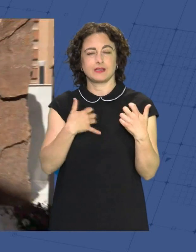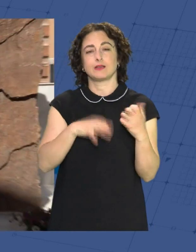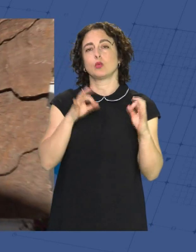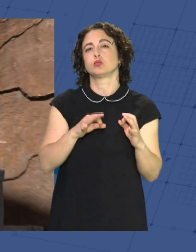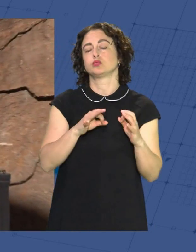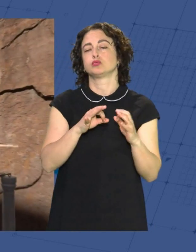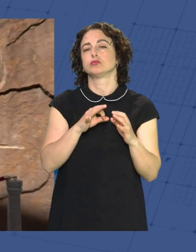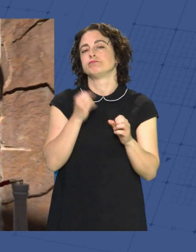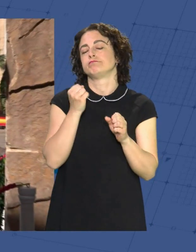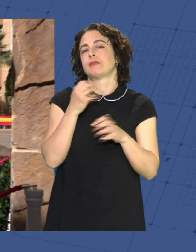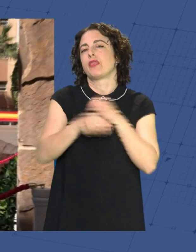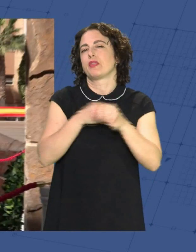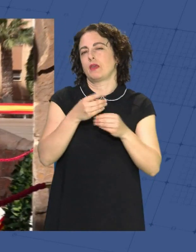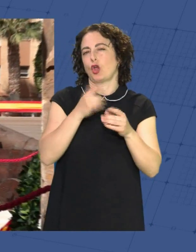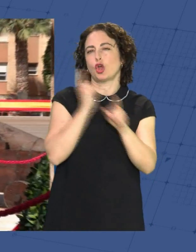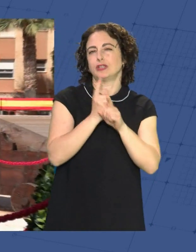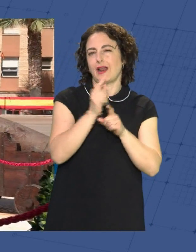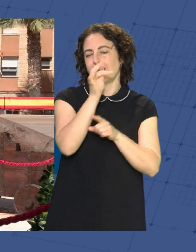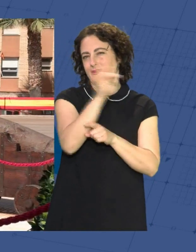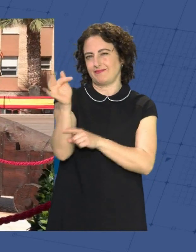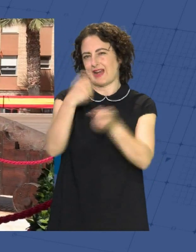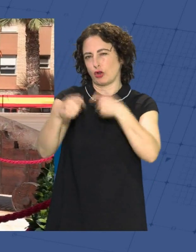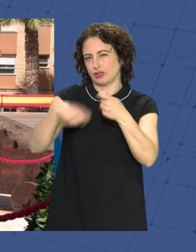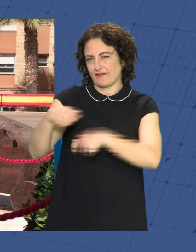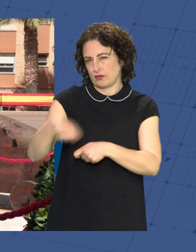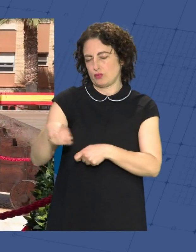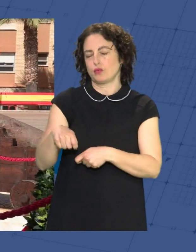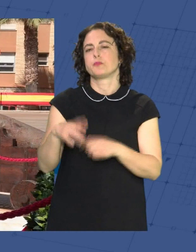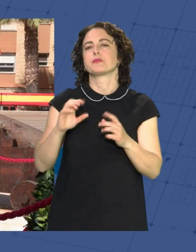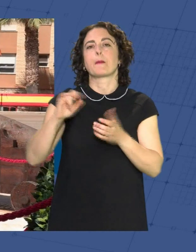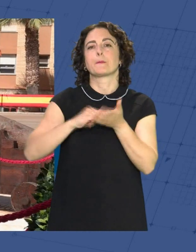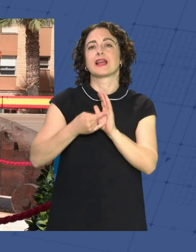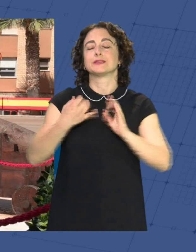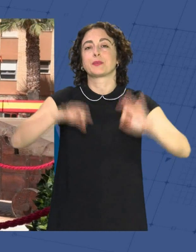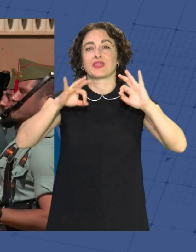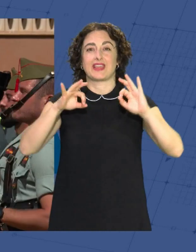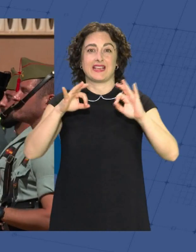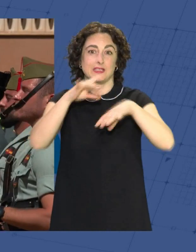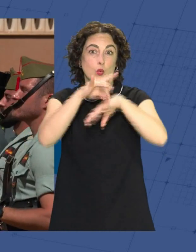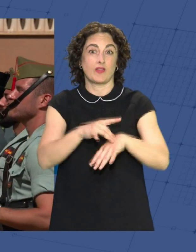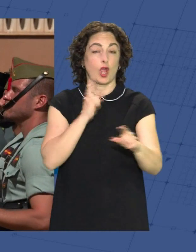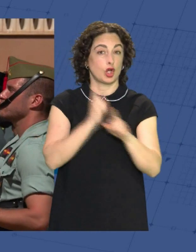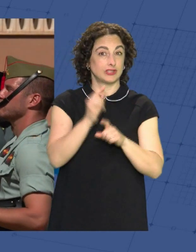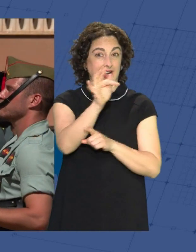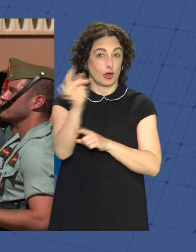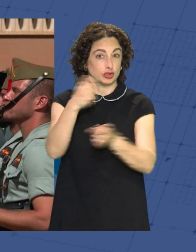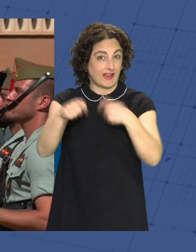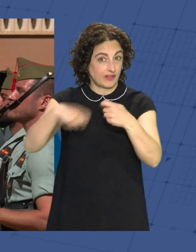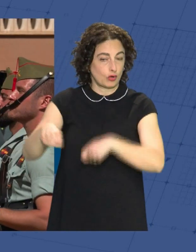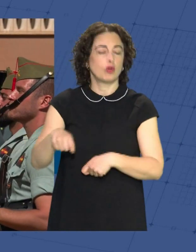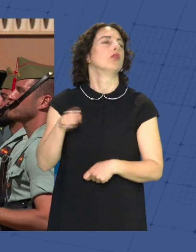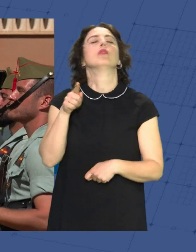de una operación contra el narcotráfico. Precisamente, el plan especial de seguridad contra el narcotráfico es uno de los